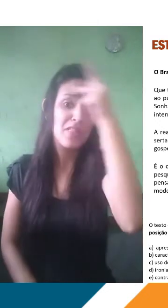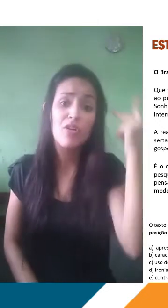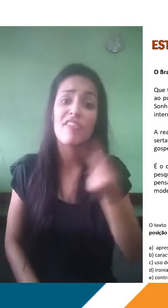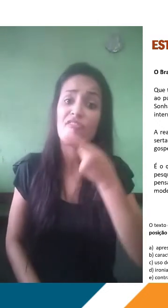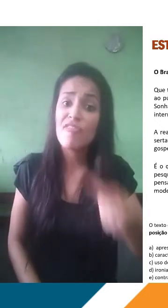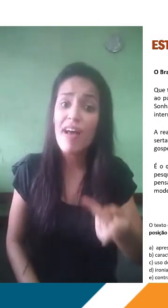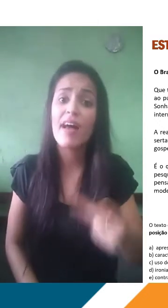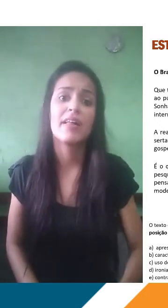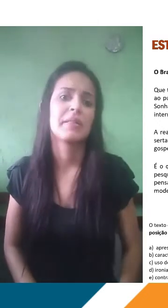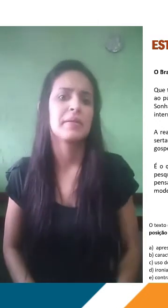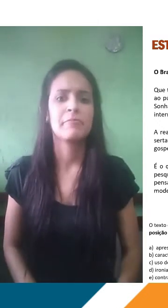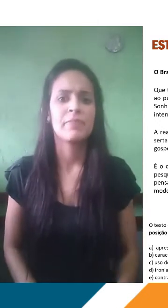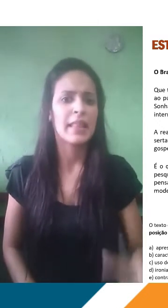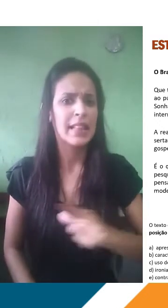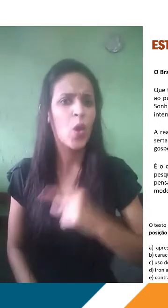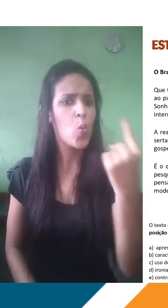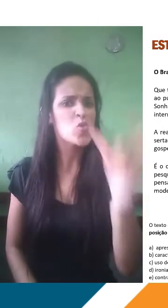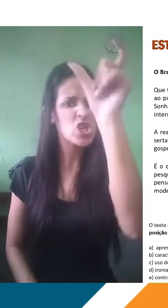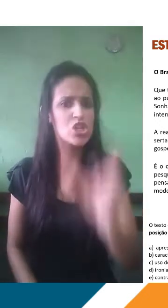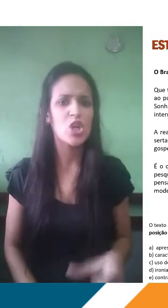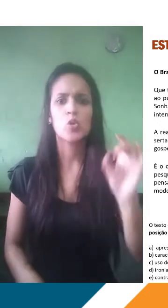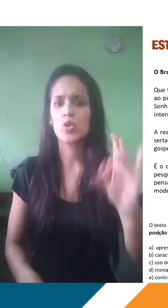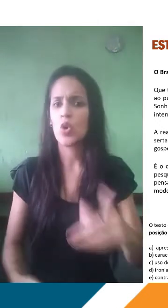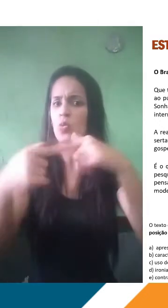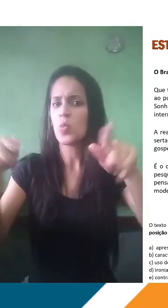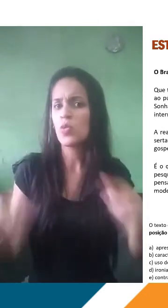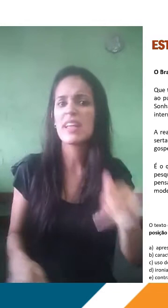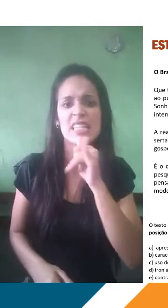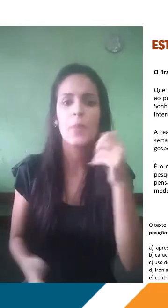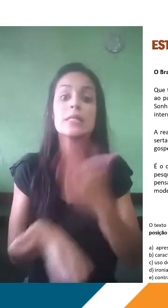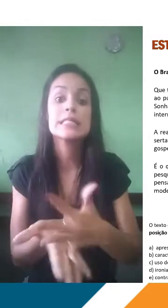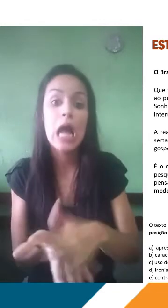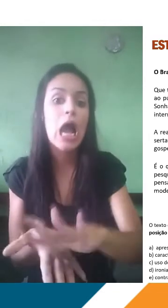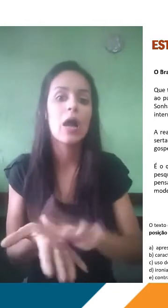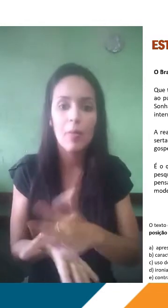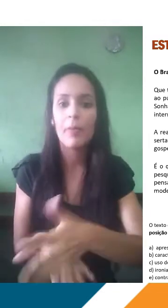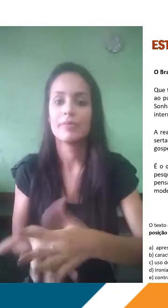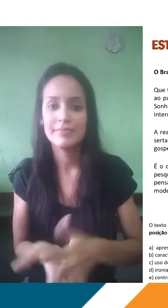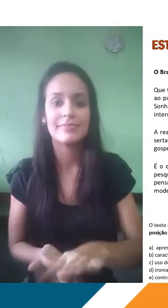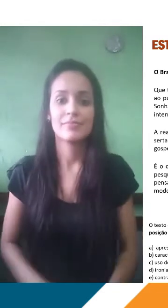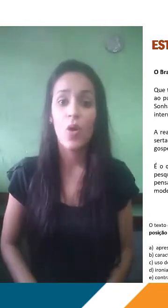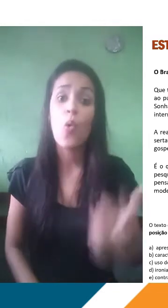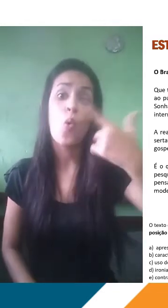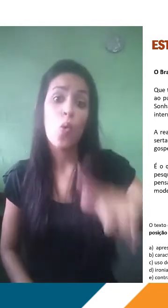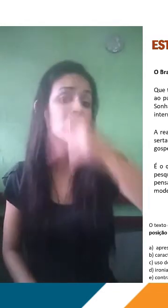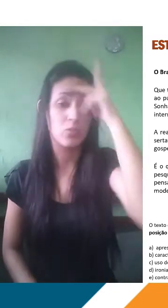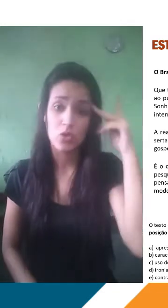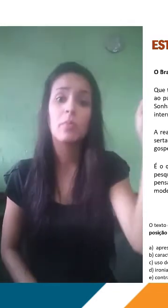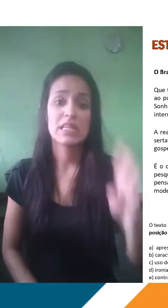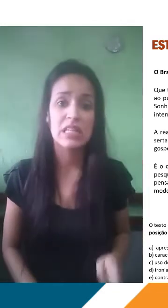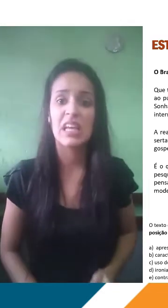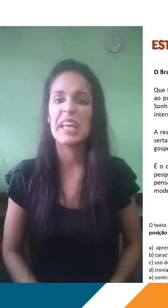público um tipo de som nascido das raízes socioculturais do país O samba Outros, igualmente nacionalistas,